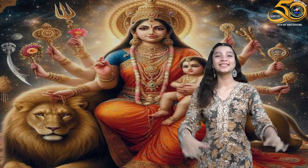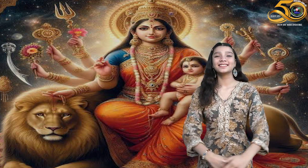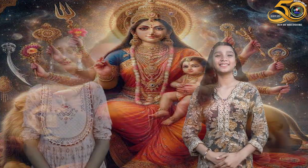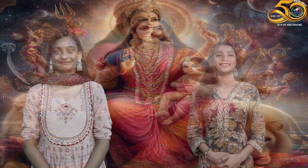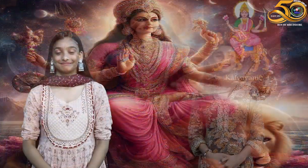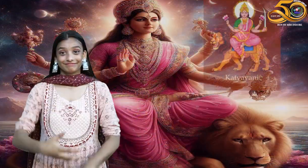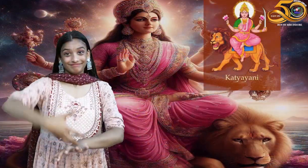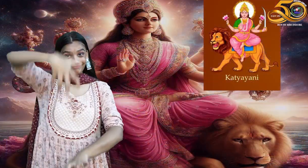चाहिए